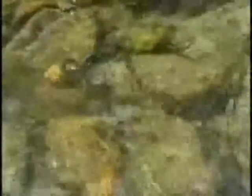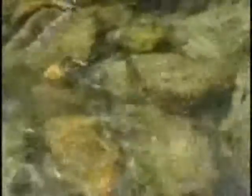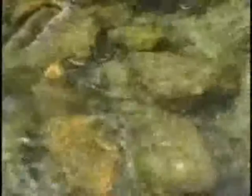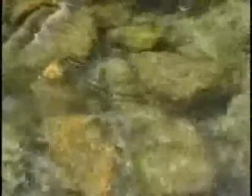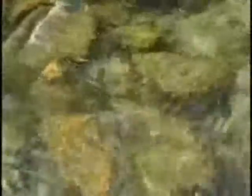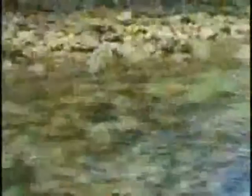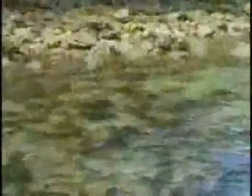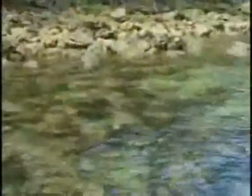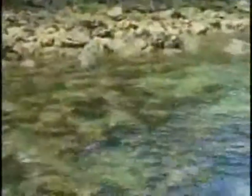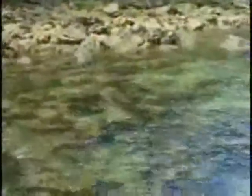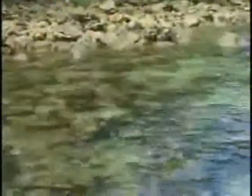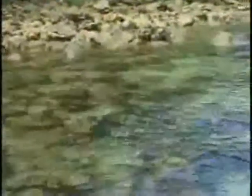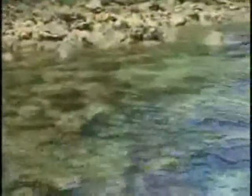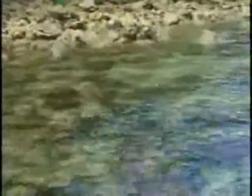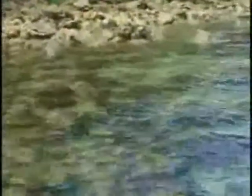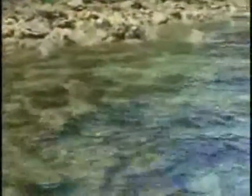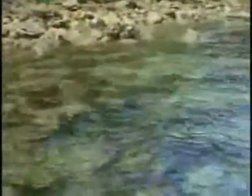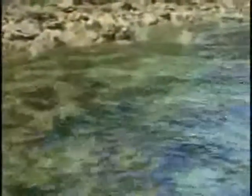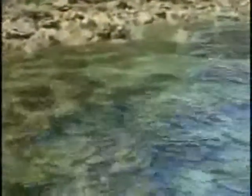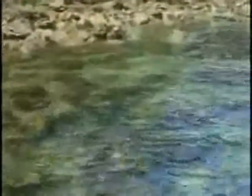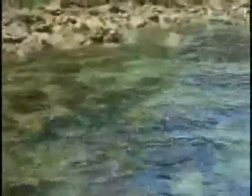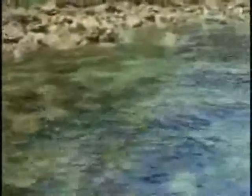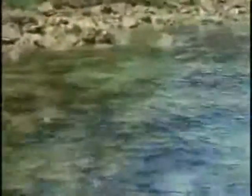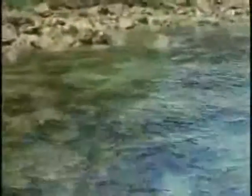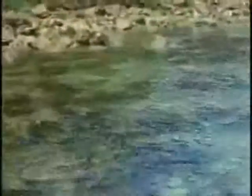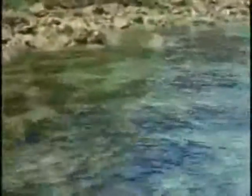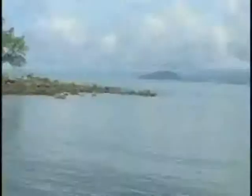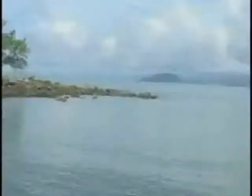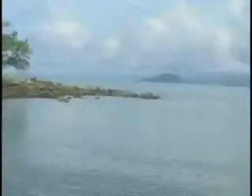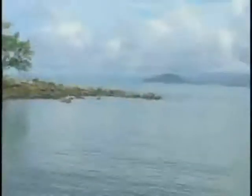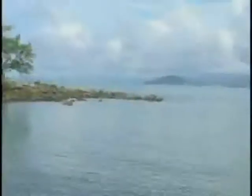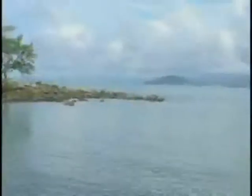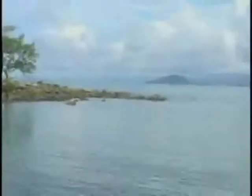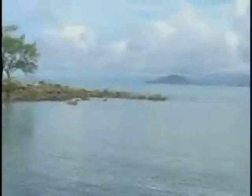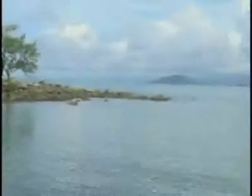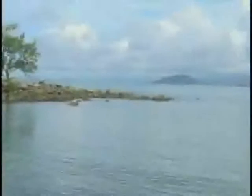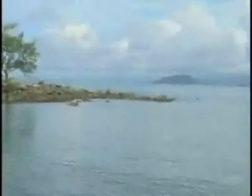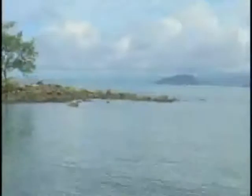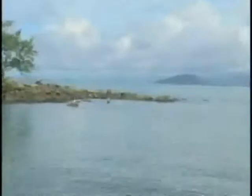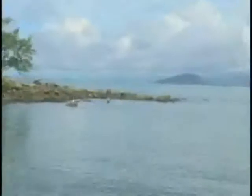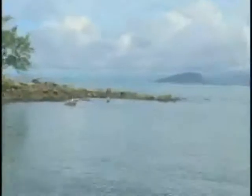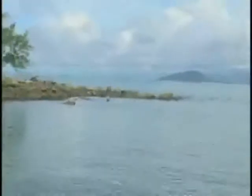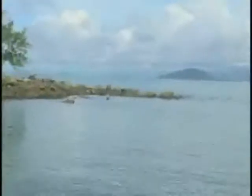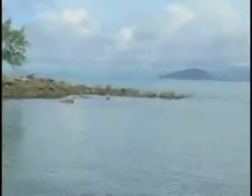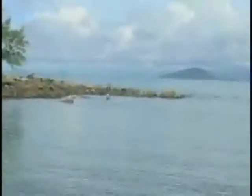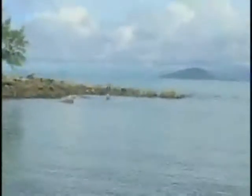imensamente, totalmente abençoados e suas situações modificadas, suas vitórias materializadas. Em nome